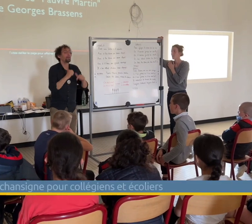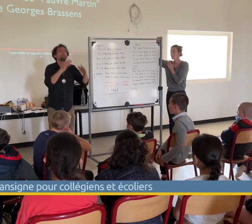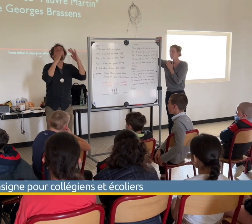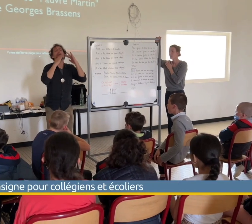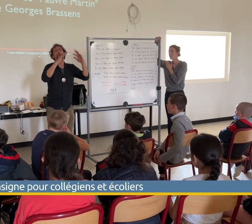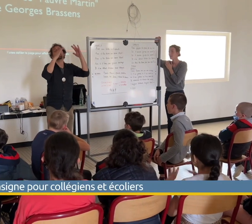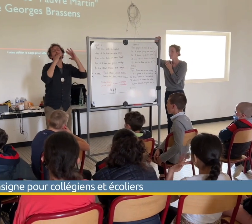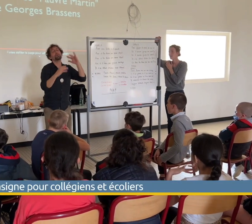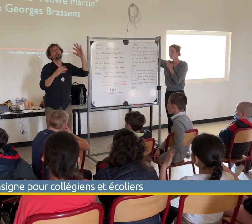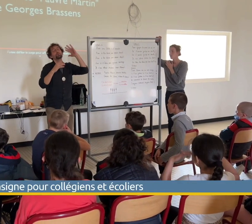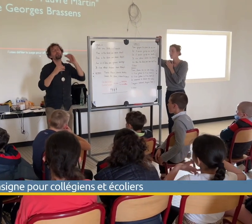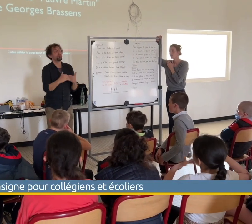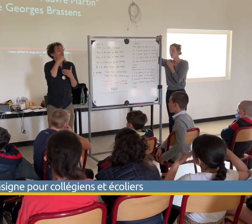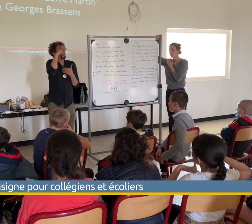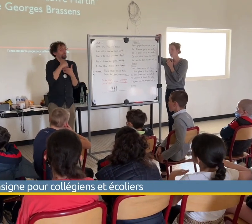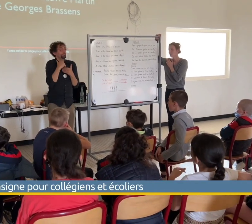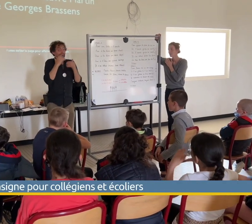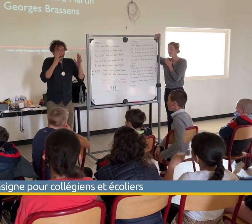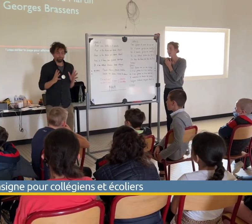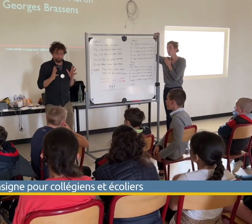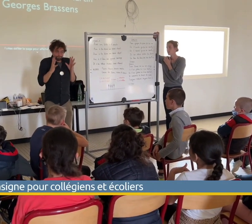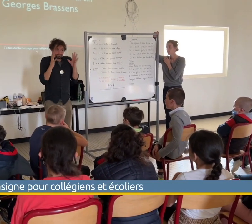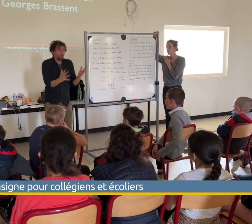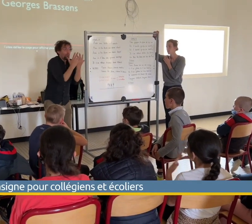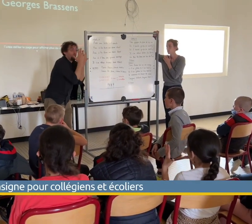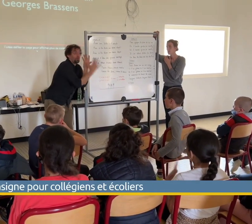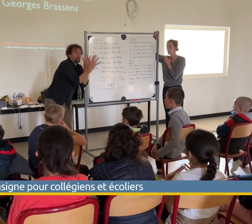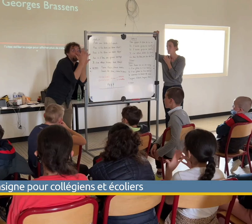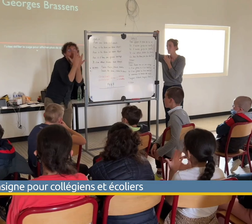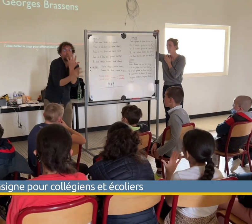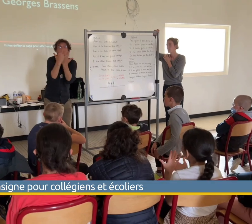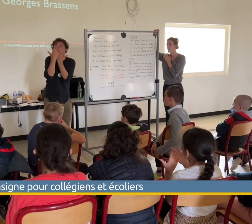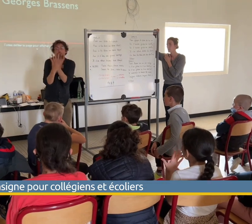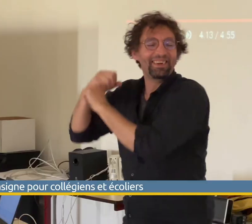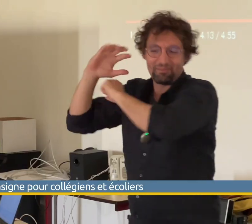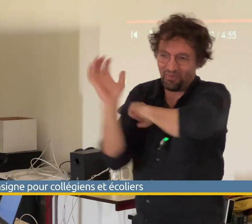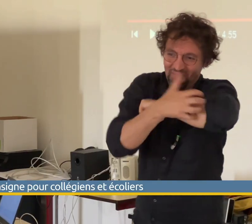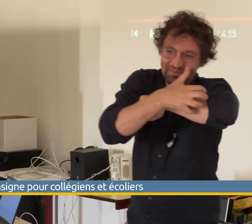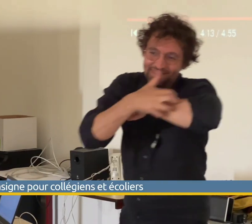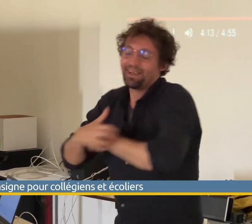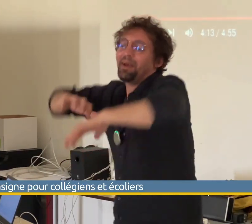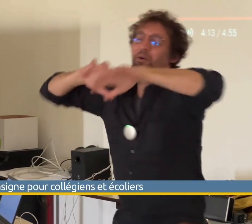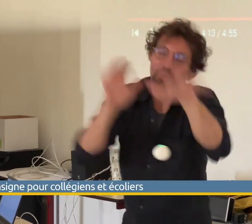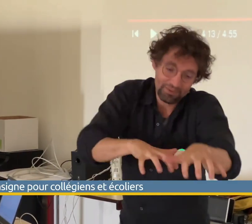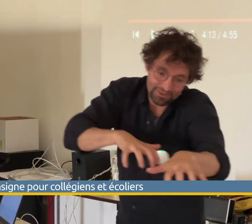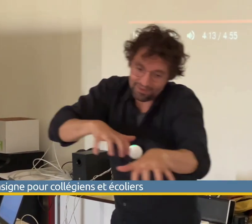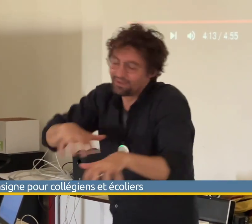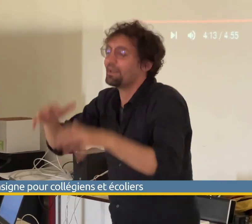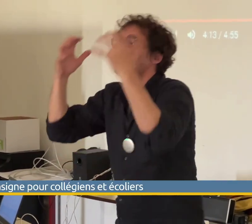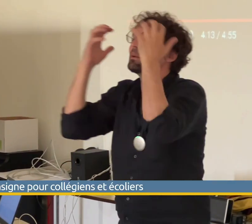Avec elle la lèvre en douchant, avec elle la main grand courage, il s'en allait triomphe, creuse la terre, creuse